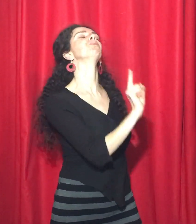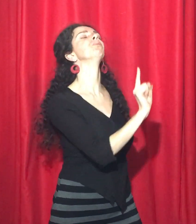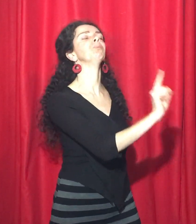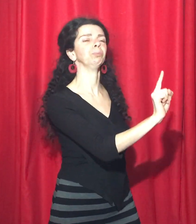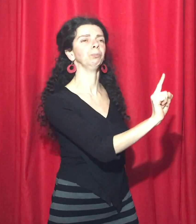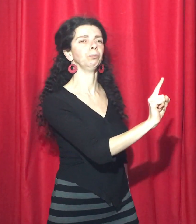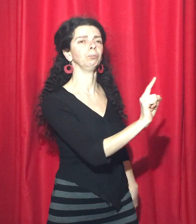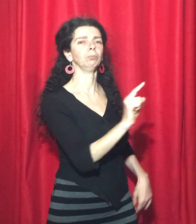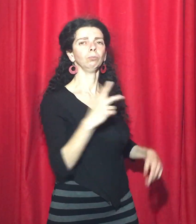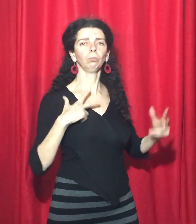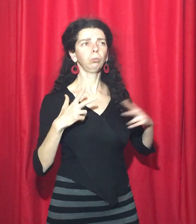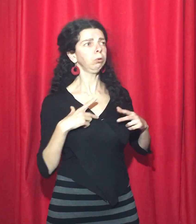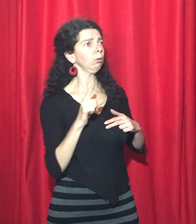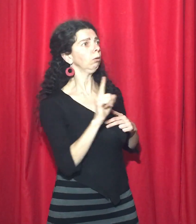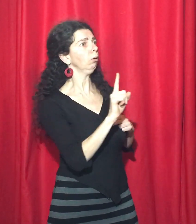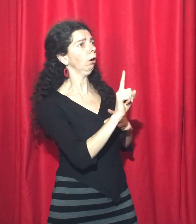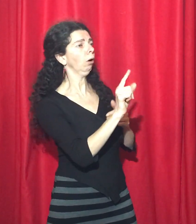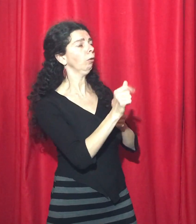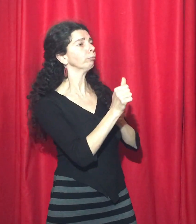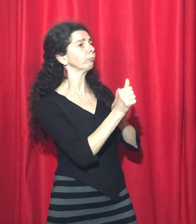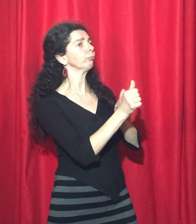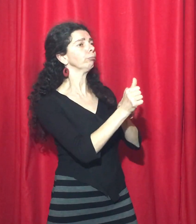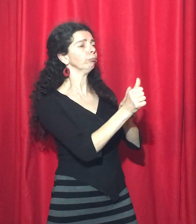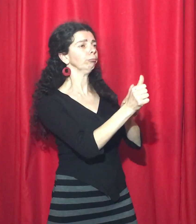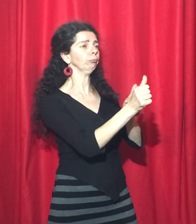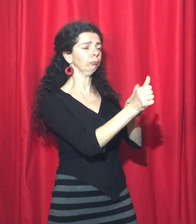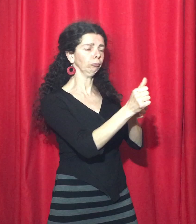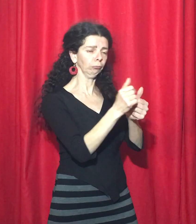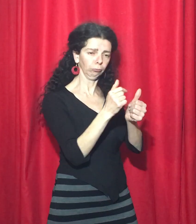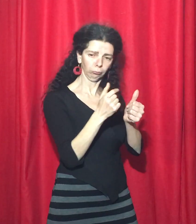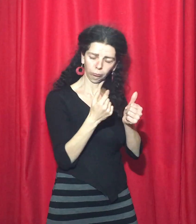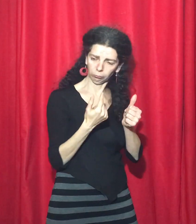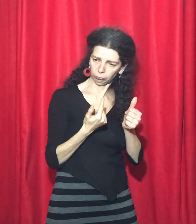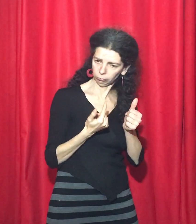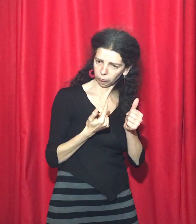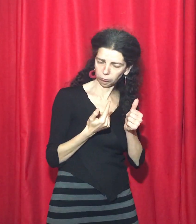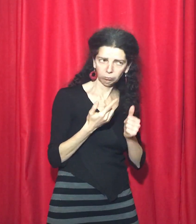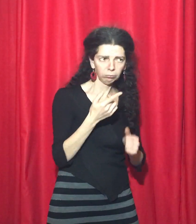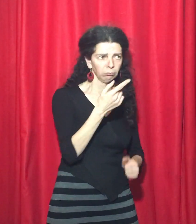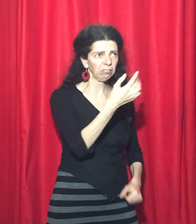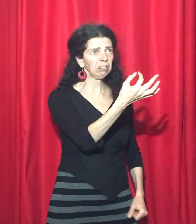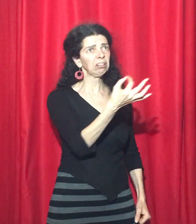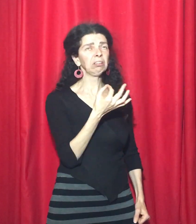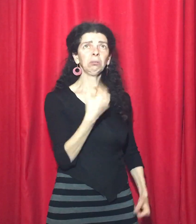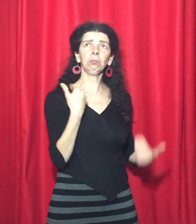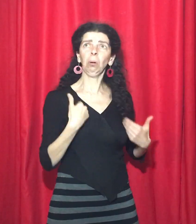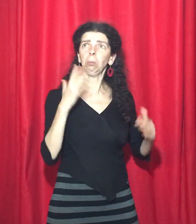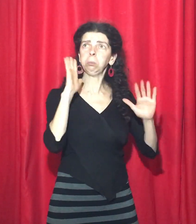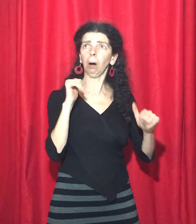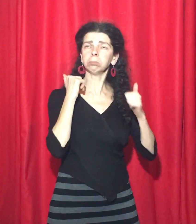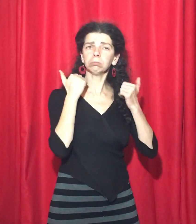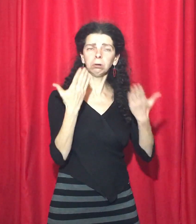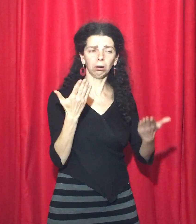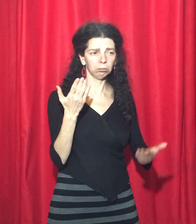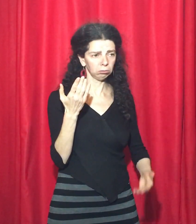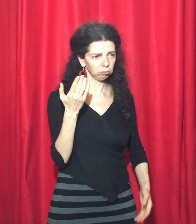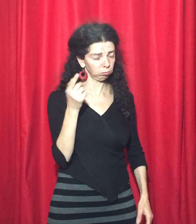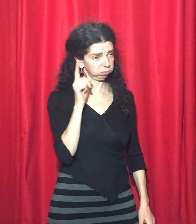devant lui la tête haute. Jules la suivit sans rien dire. Ne sachant pas trop bien pourquoi lui, il ne